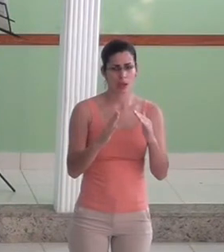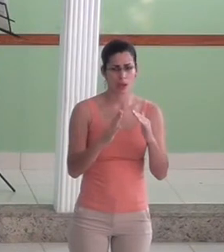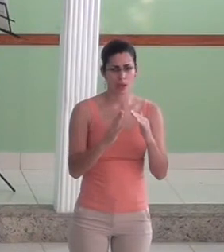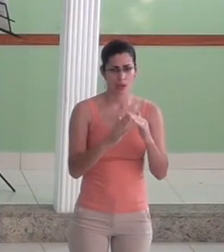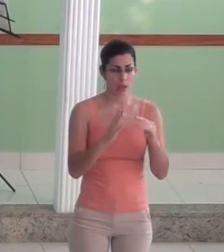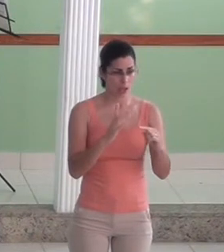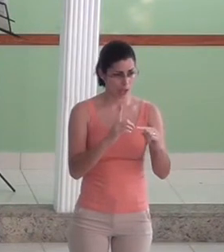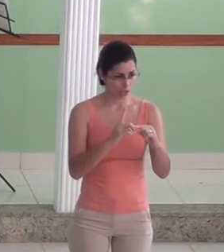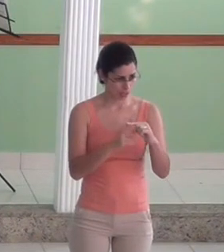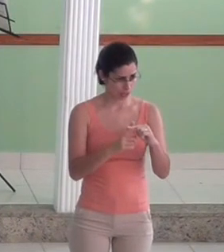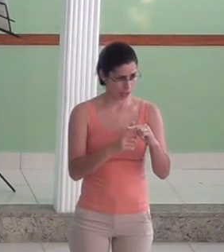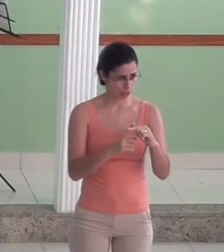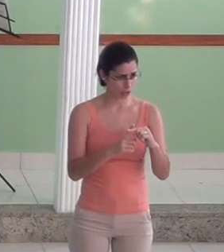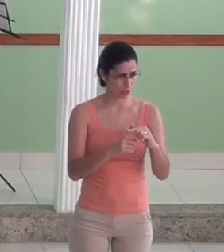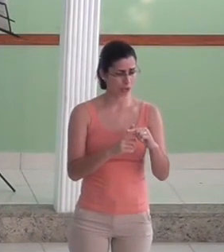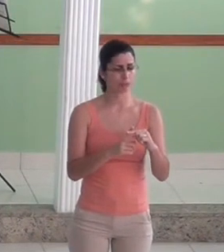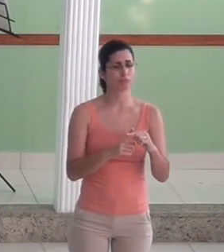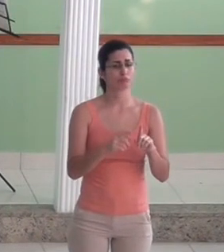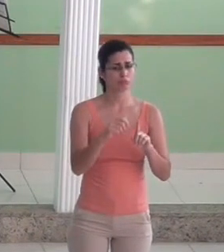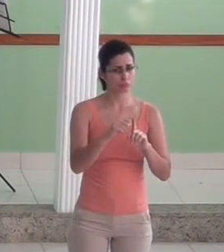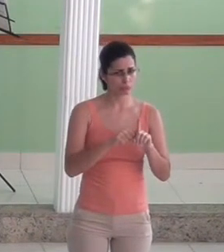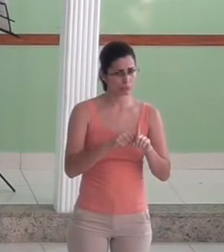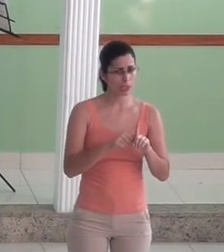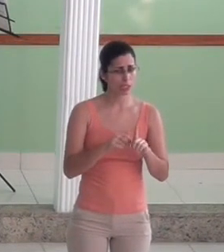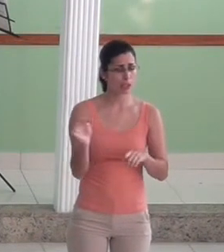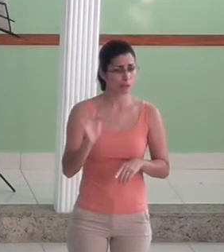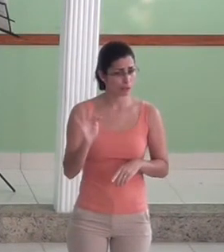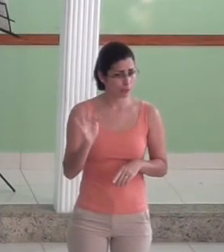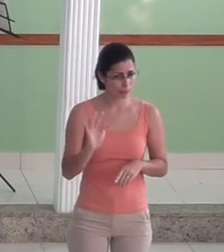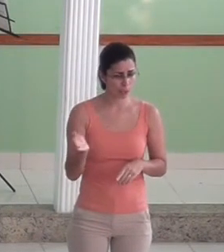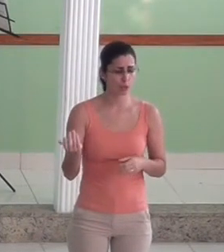falou, as atividades da igreja estão voltando, nós